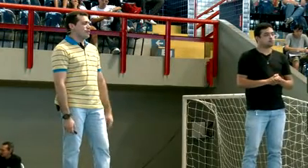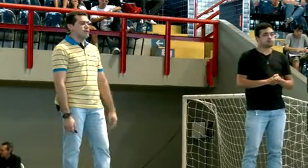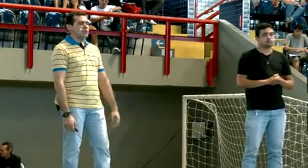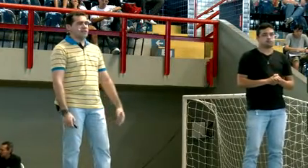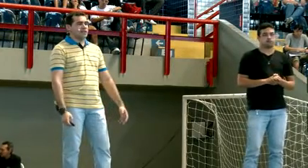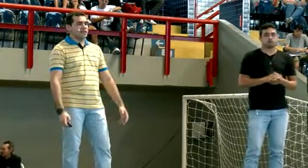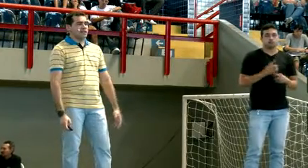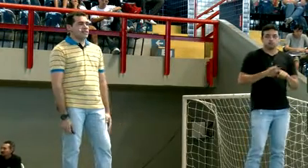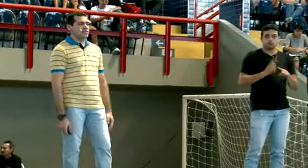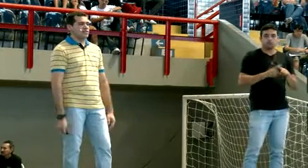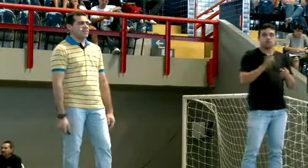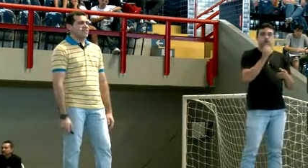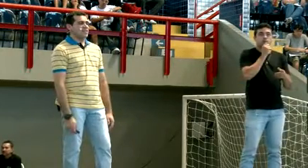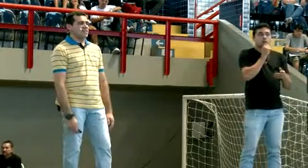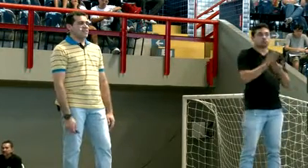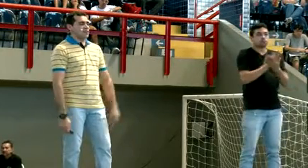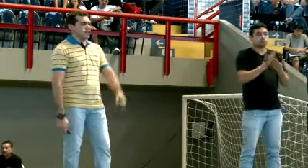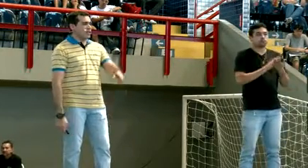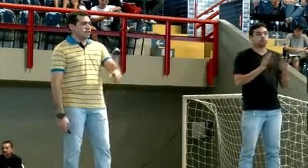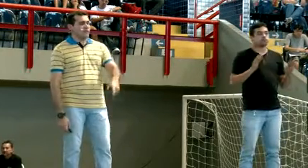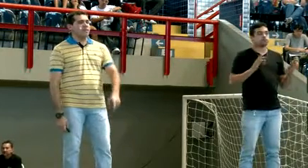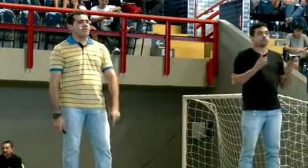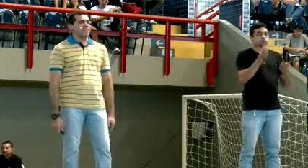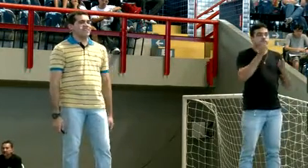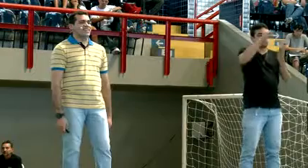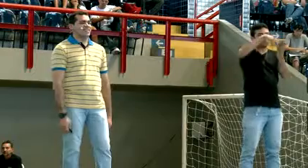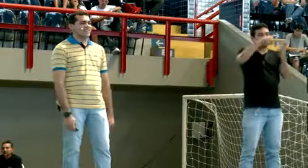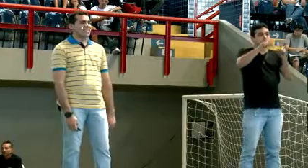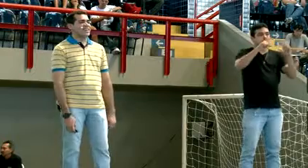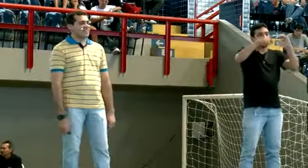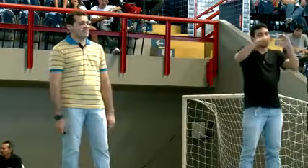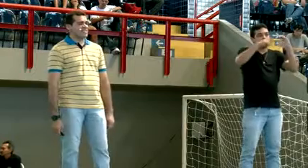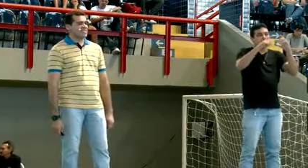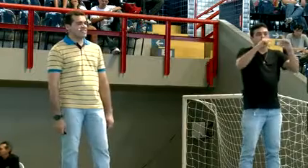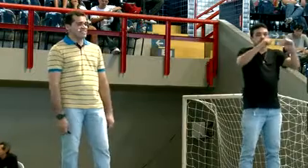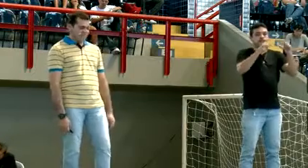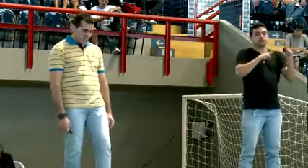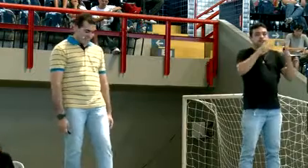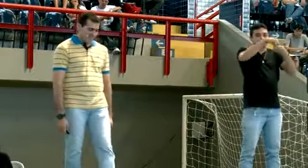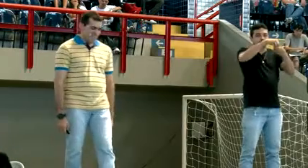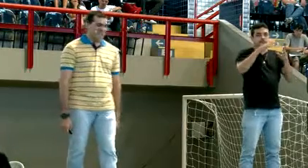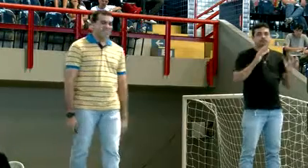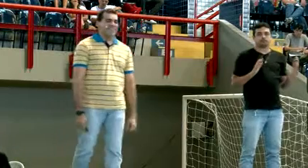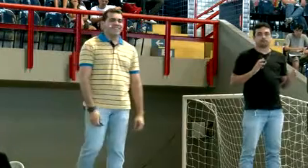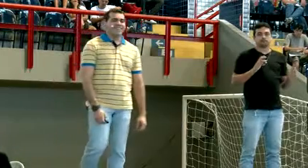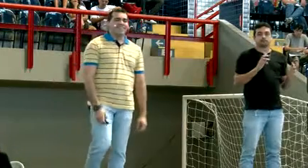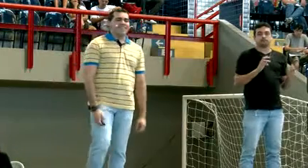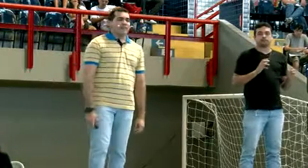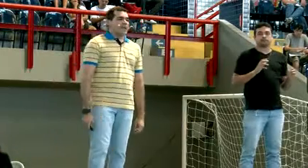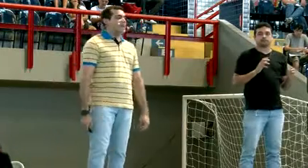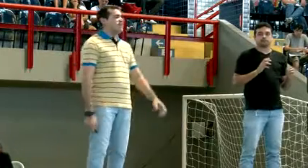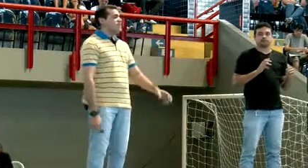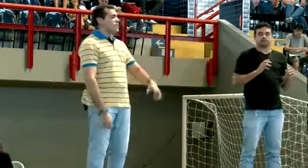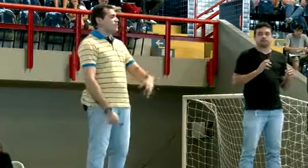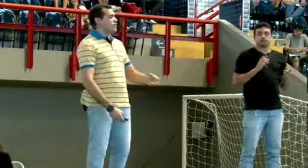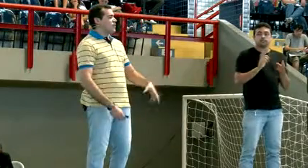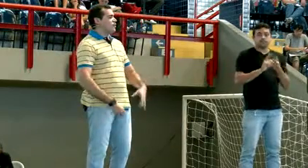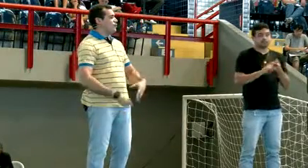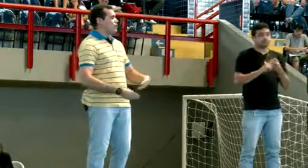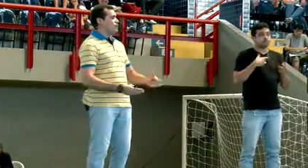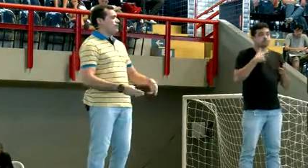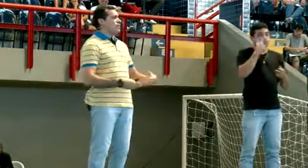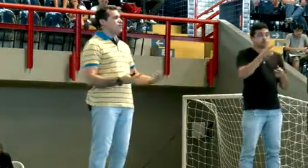Até porque muitos não têm crédito, né? Mas tem câmera, né? Mas... Há quem diga